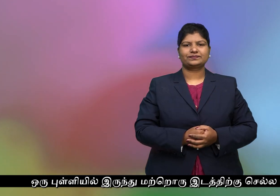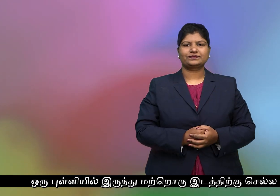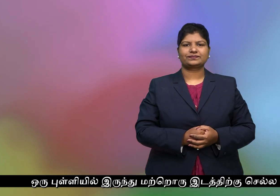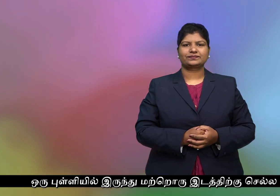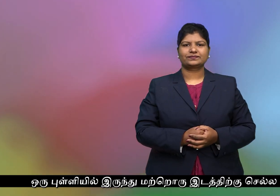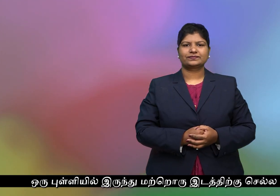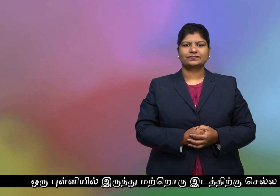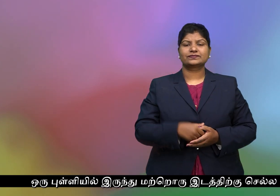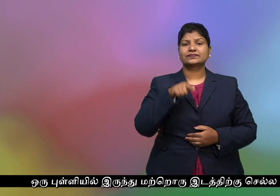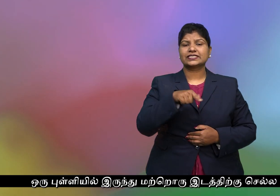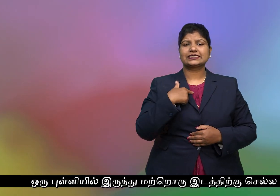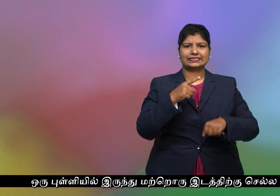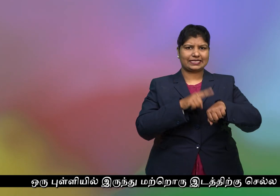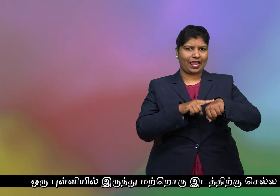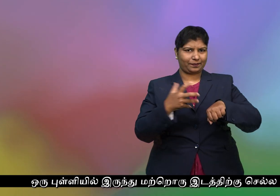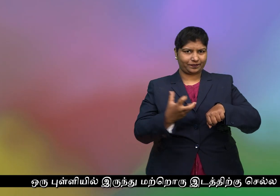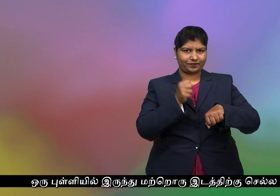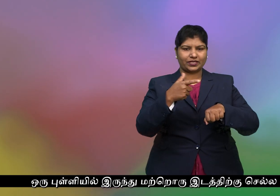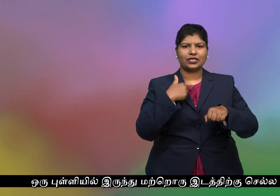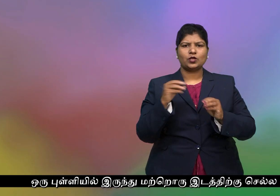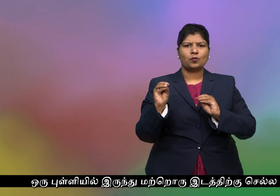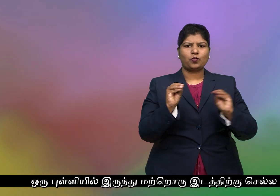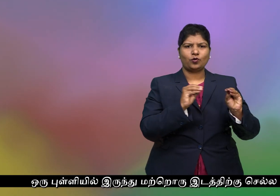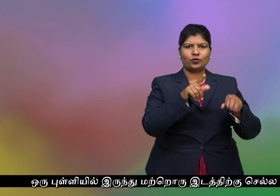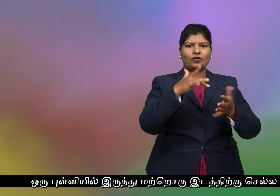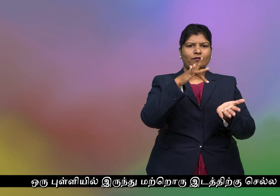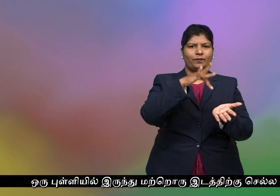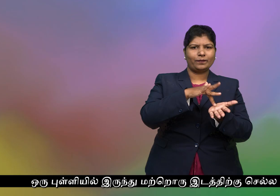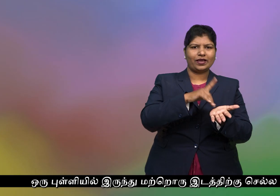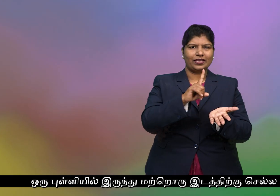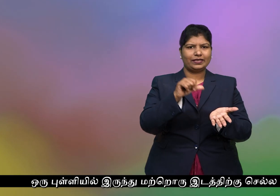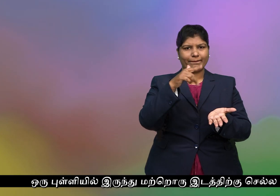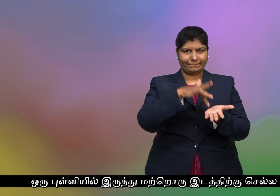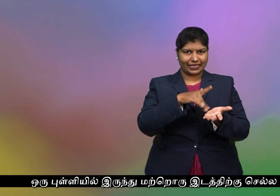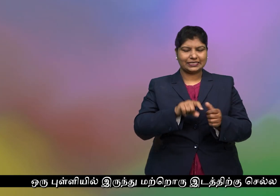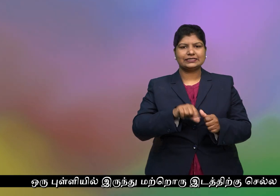ஒரு புள்ளியில் இருந்து மற்றொரு இடத்திற்கு செல்ல நேரம் எடுக்கும்.